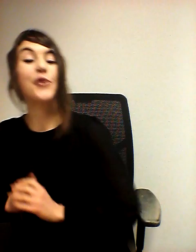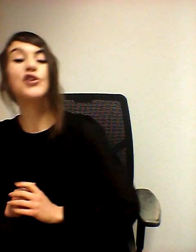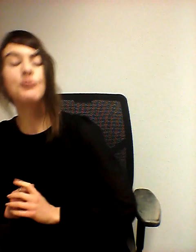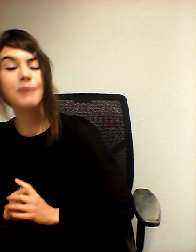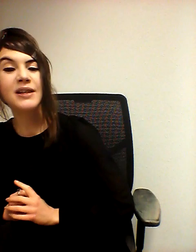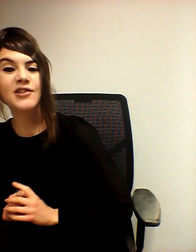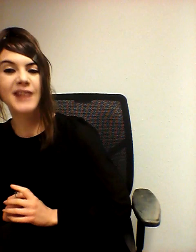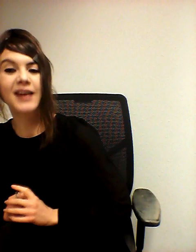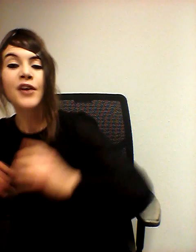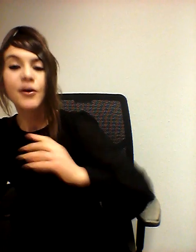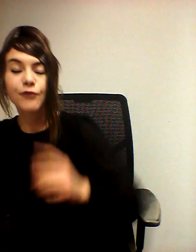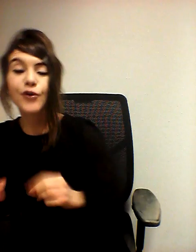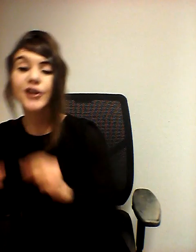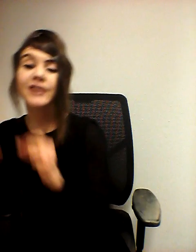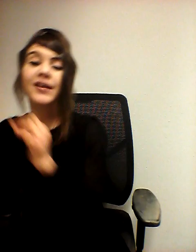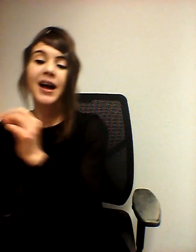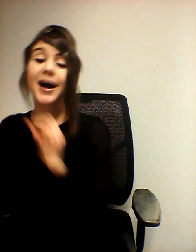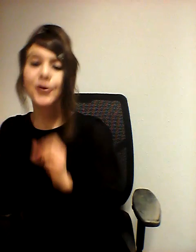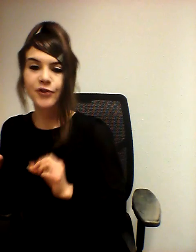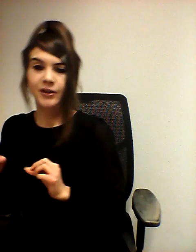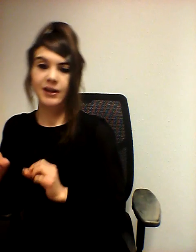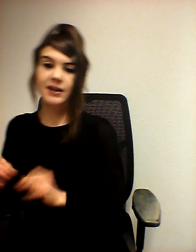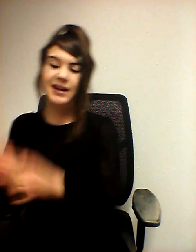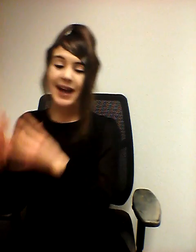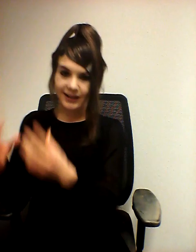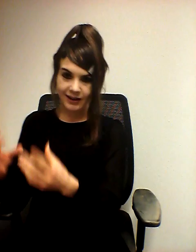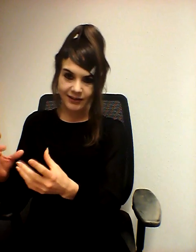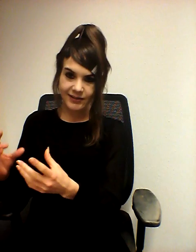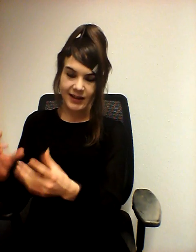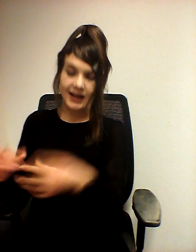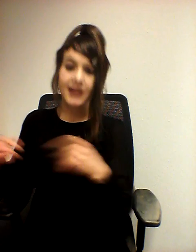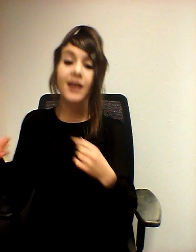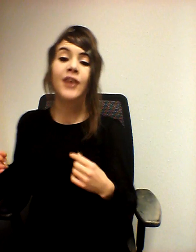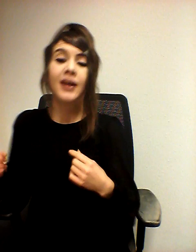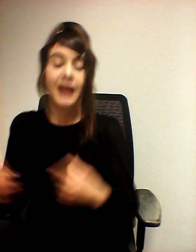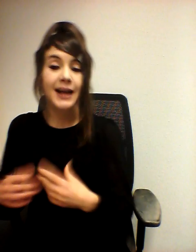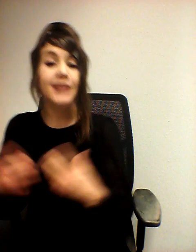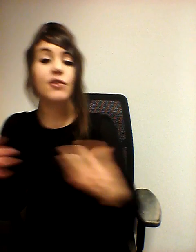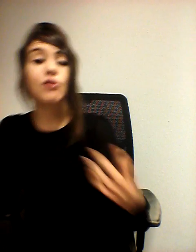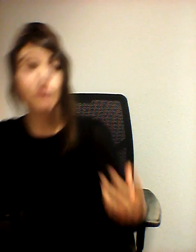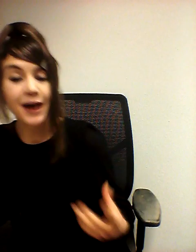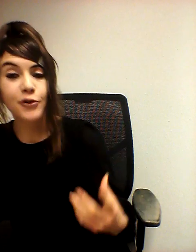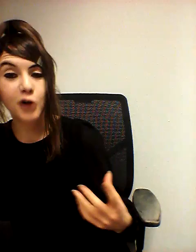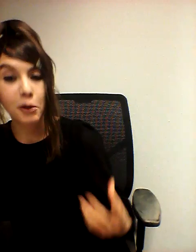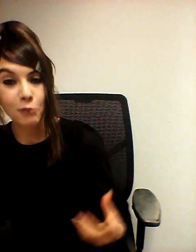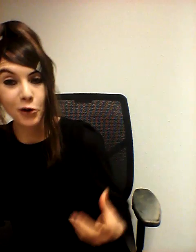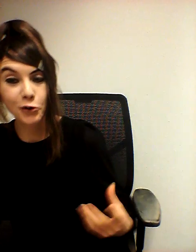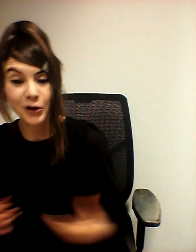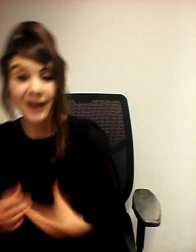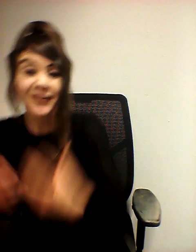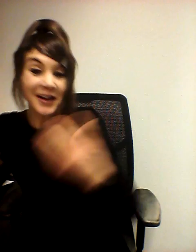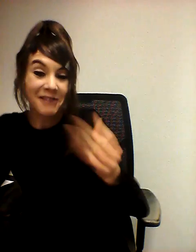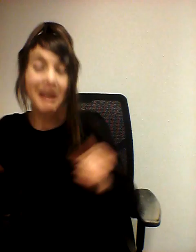je spiercellen, worden uit kleinere delen enkelvoudige moleculen,